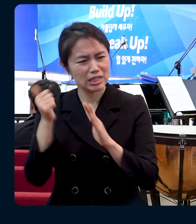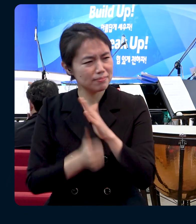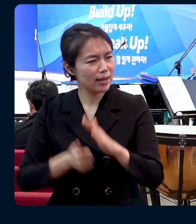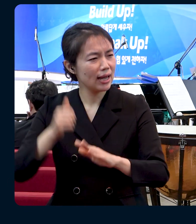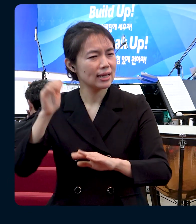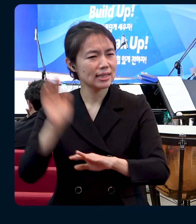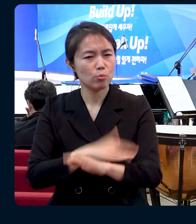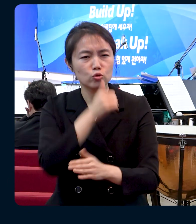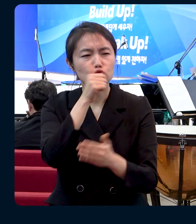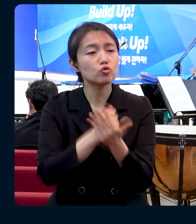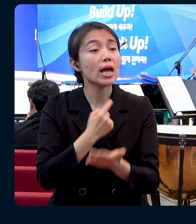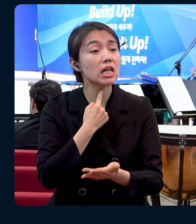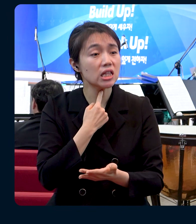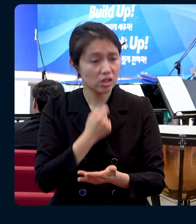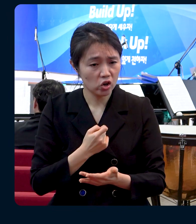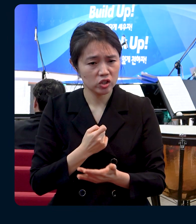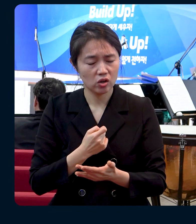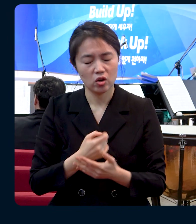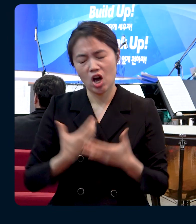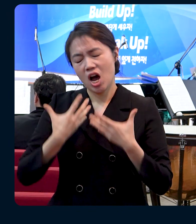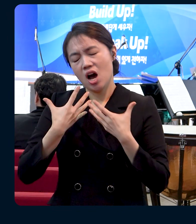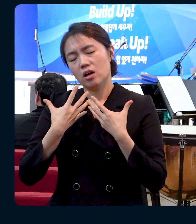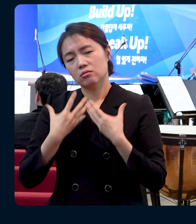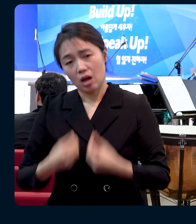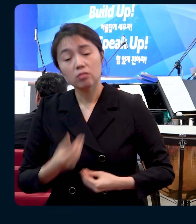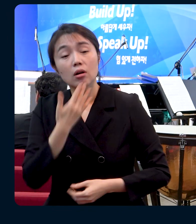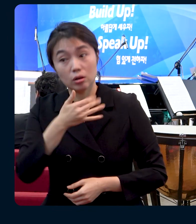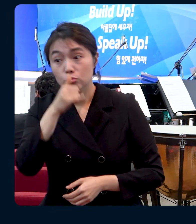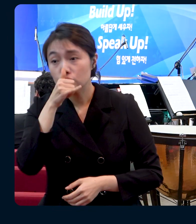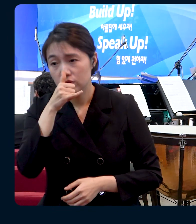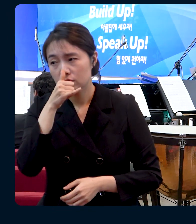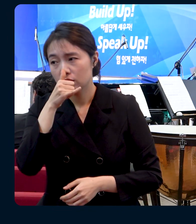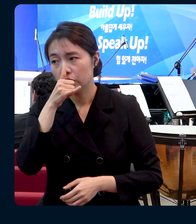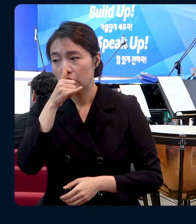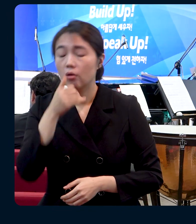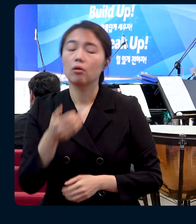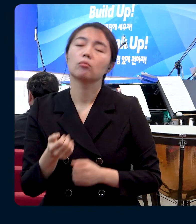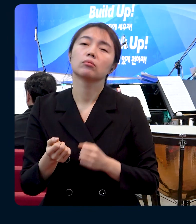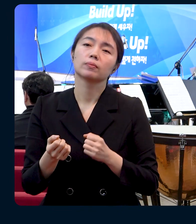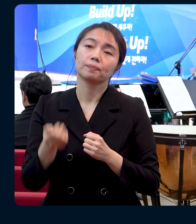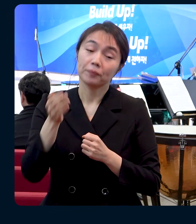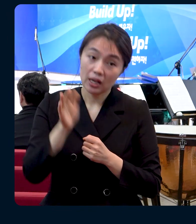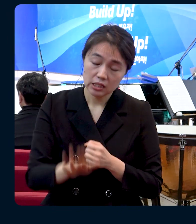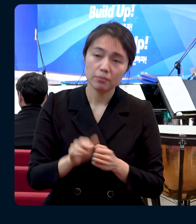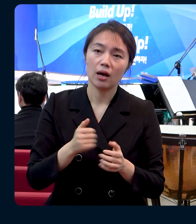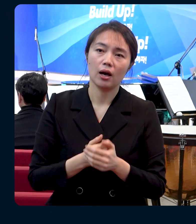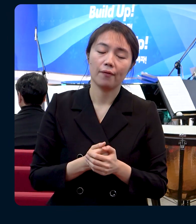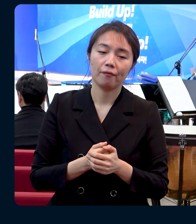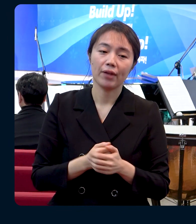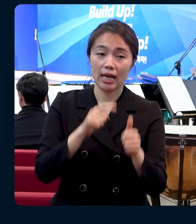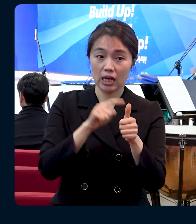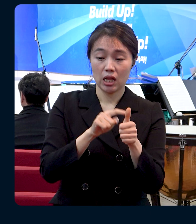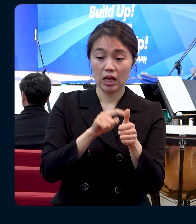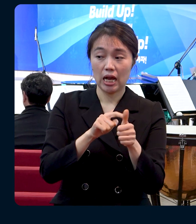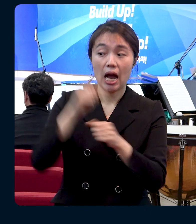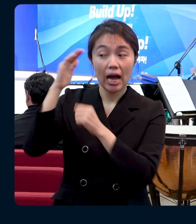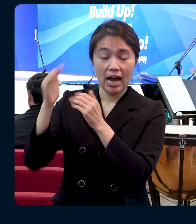자기도 모르게 실수하고 실패해서 정말 좌절될 수밖에 없는 상황에 들어갈 수도 있어요.